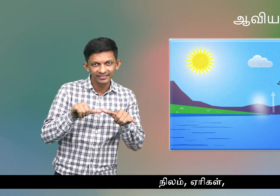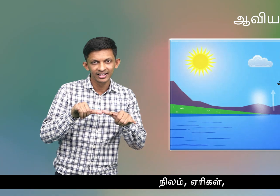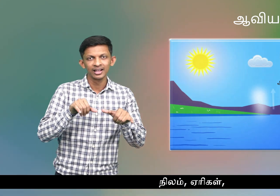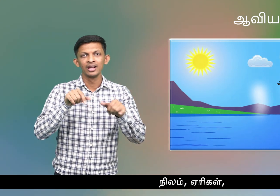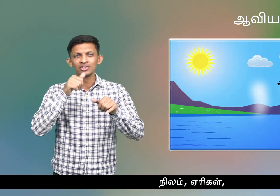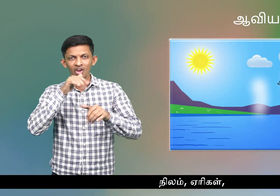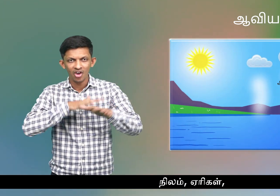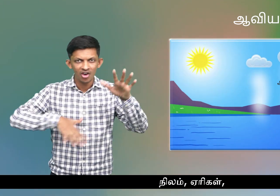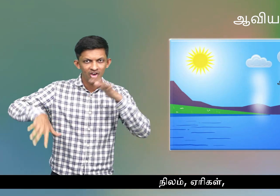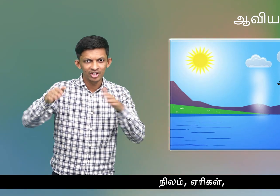நிலம், ஏரிகள்,